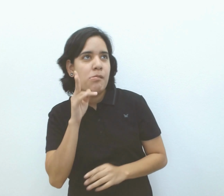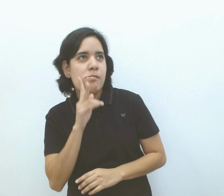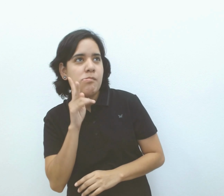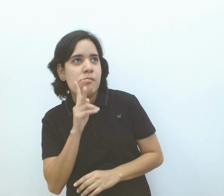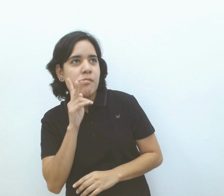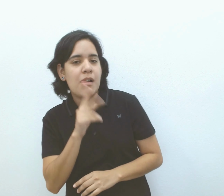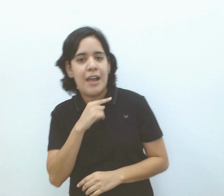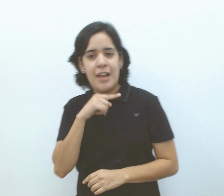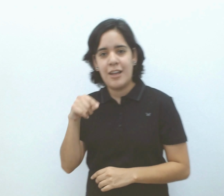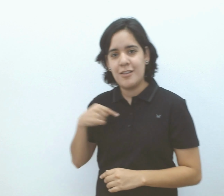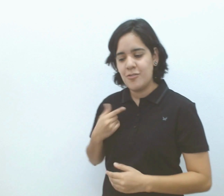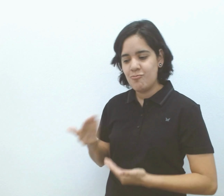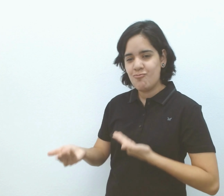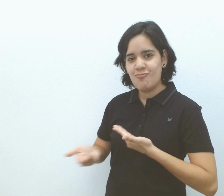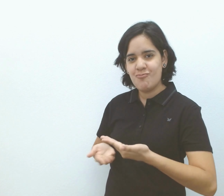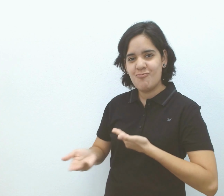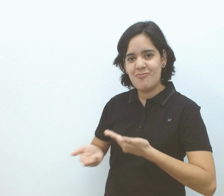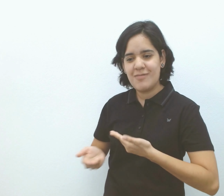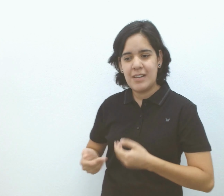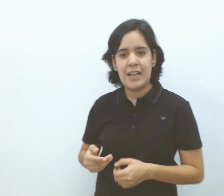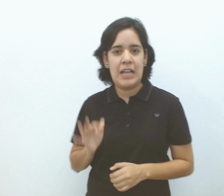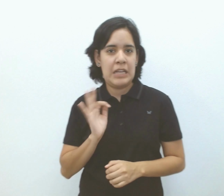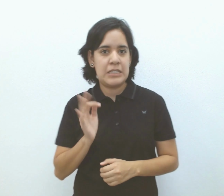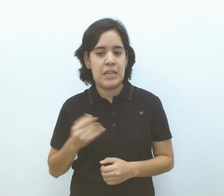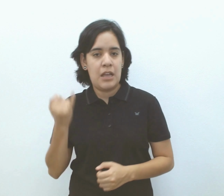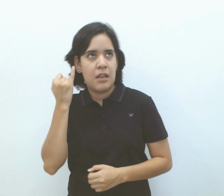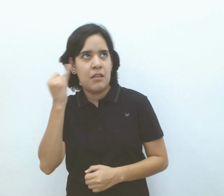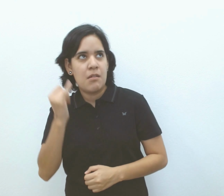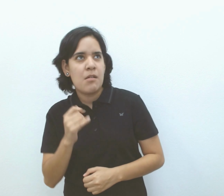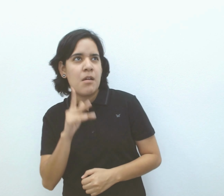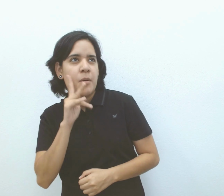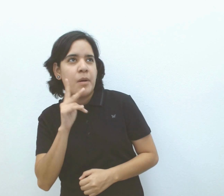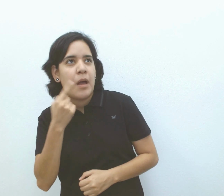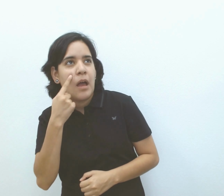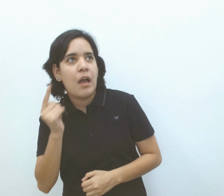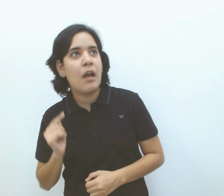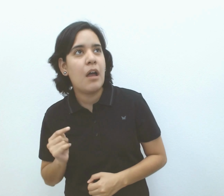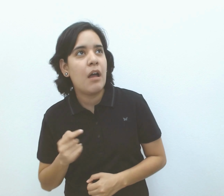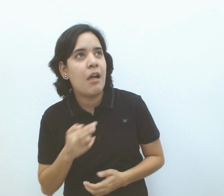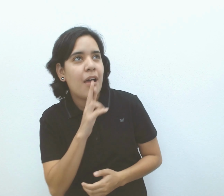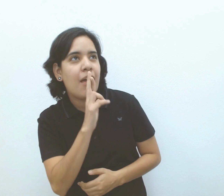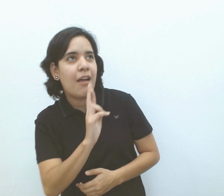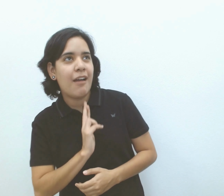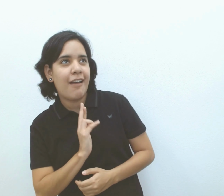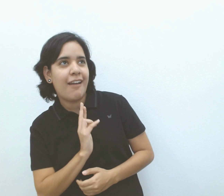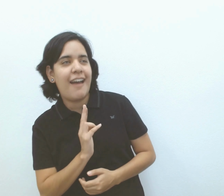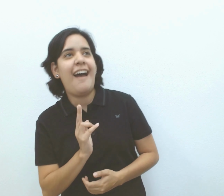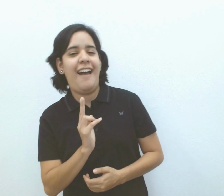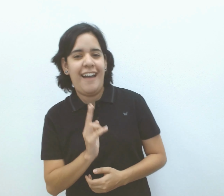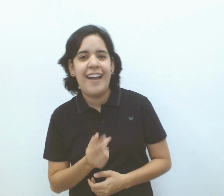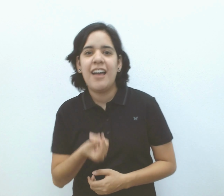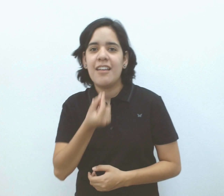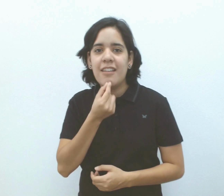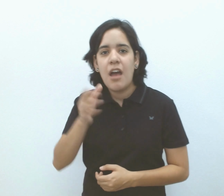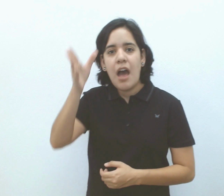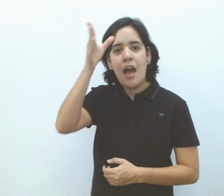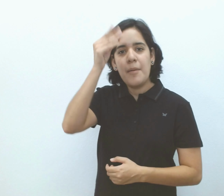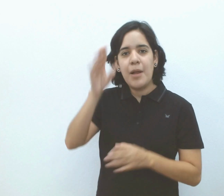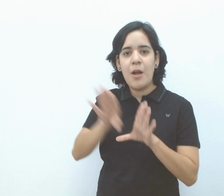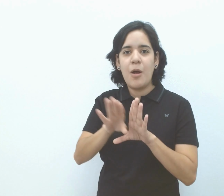y les estamos retroalimentando sus hipótesis a partir incluso de nuestras caras. Nuestros hijos aprenden a leernos perfectamente bien, entonces es